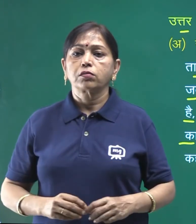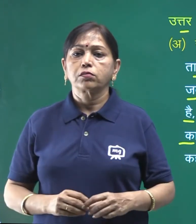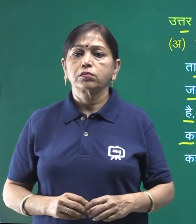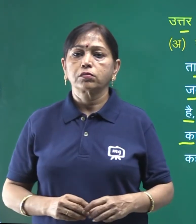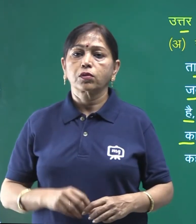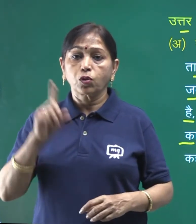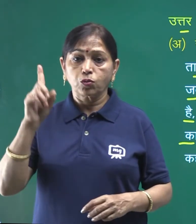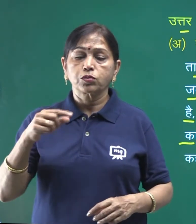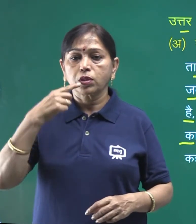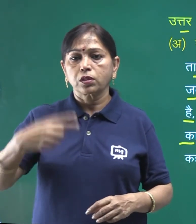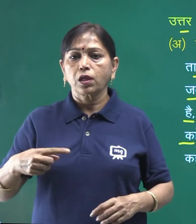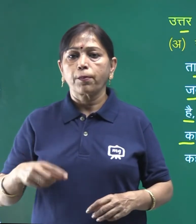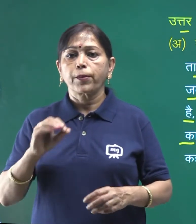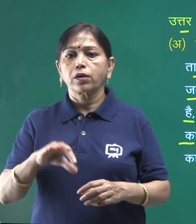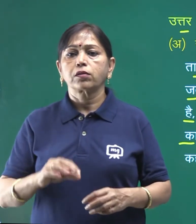उस ताप पर